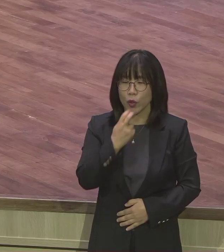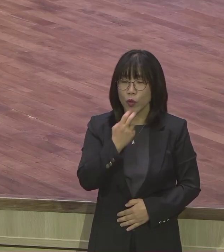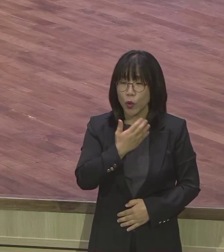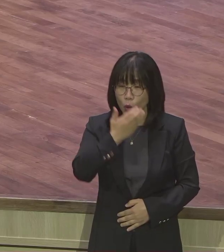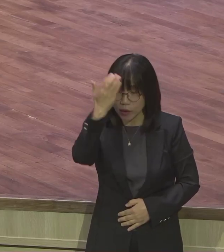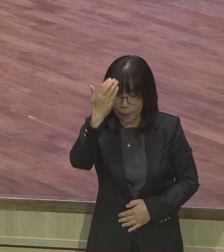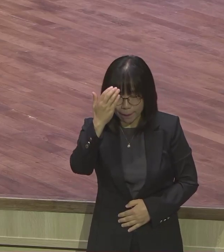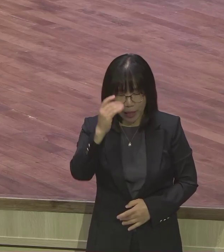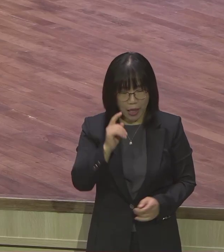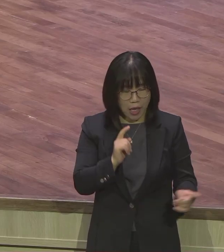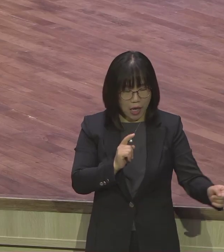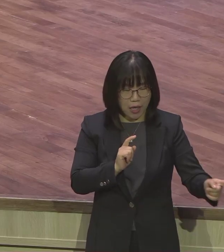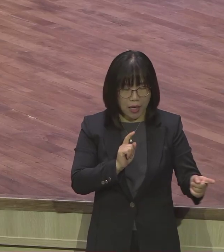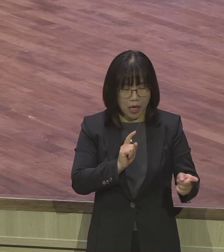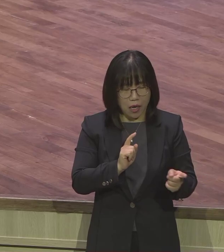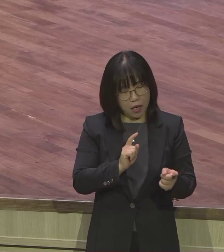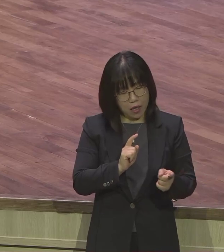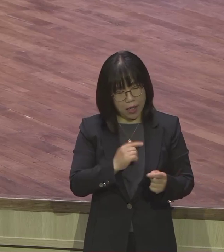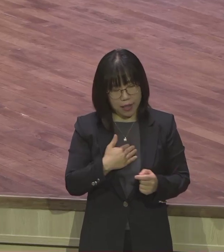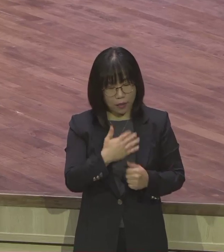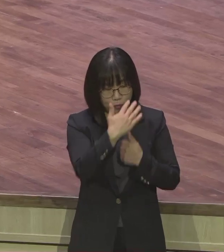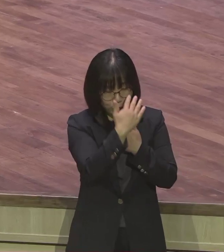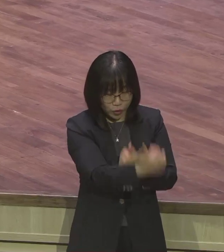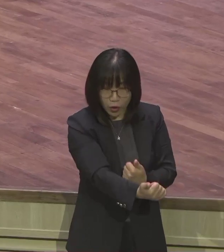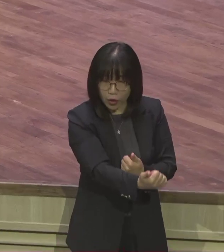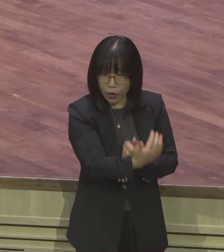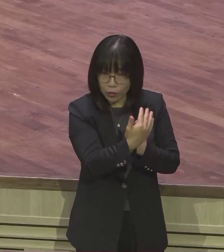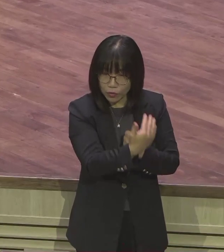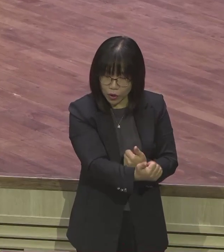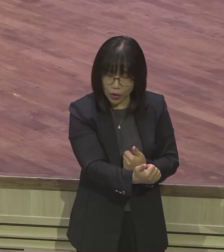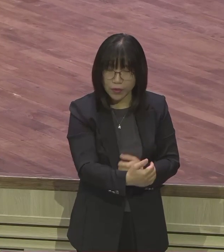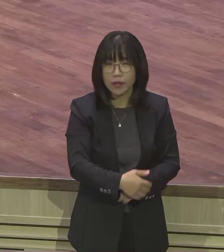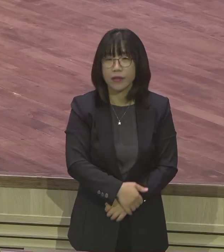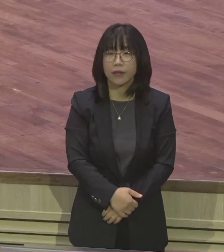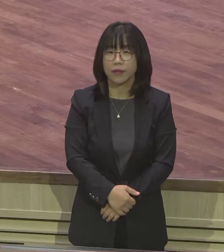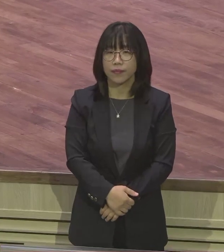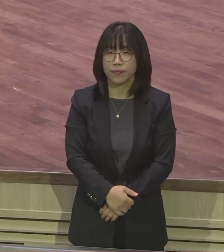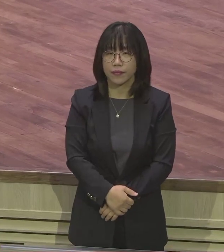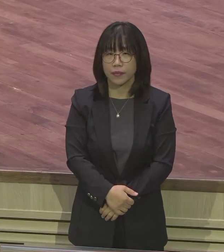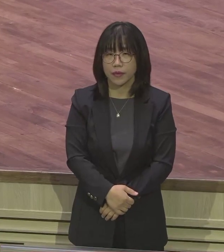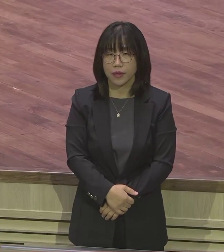싶다고, 요셉이 초청했다라는